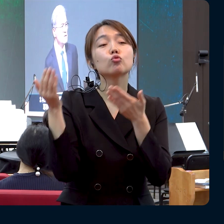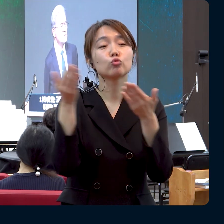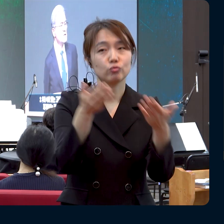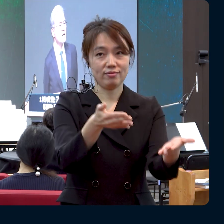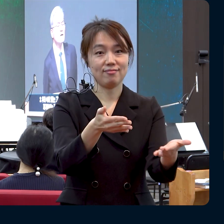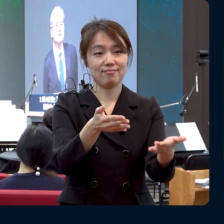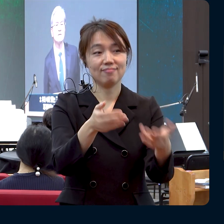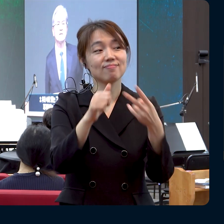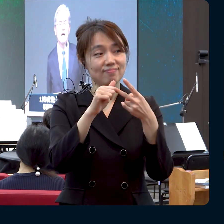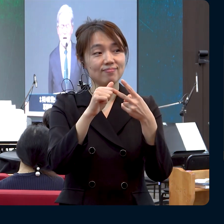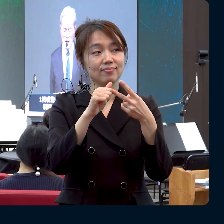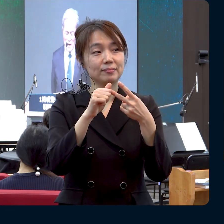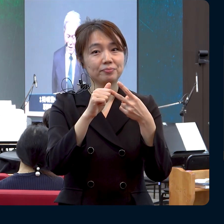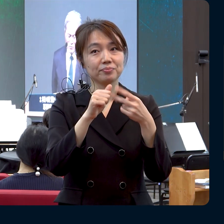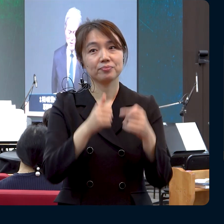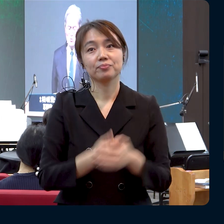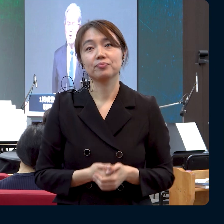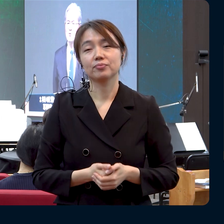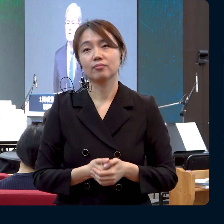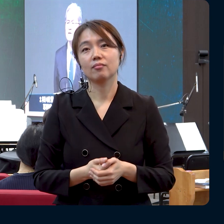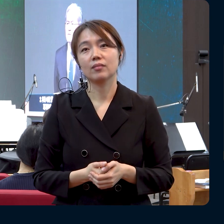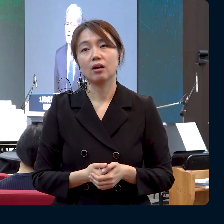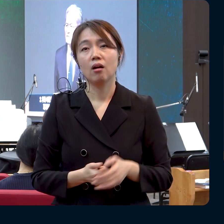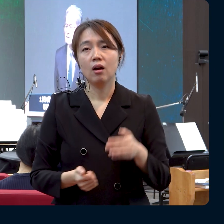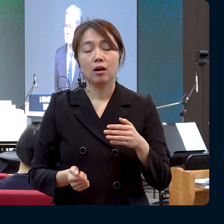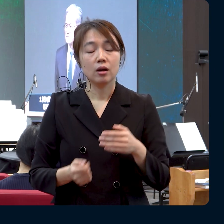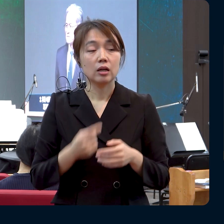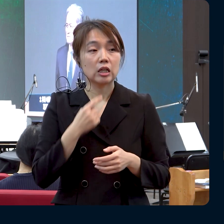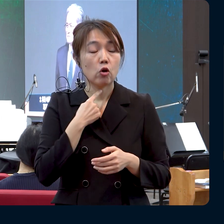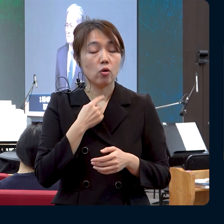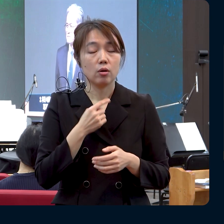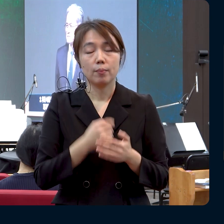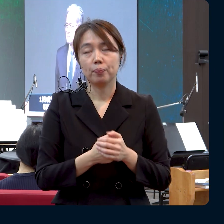경험들 있습니까? 아무리 기도해도 응답이 안 되는,